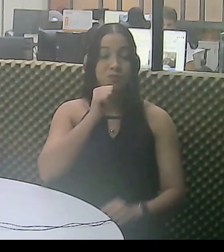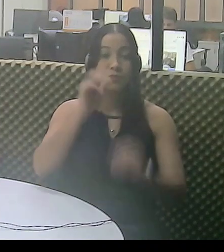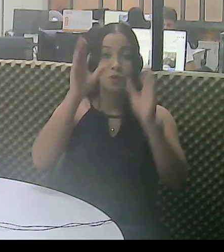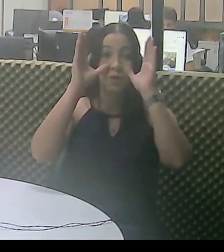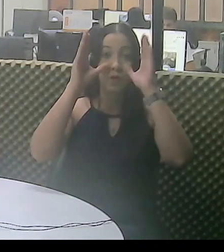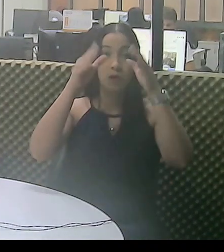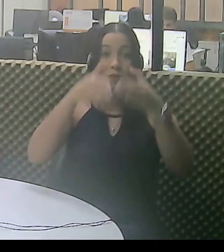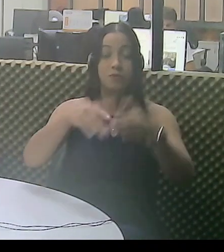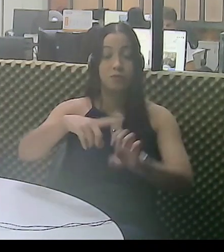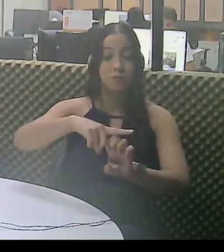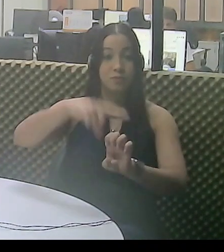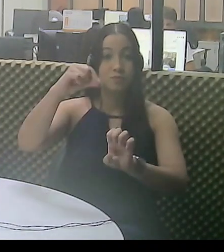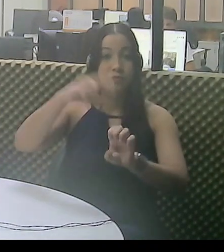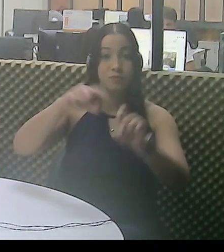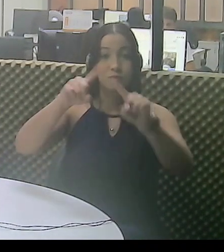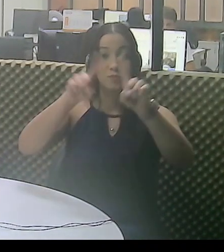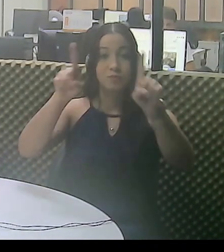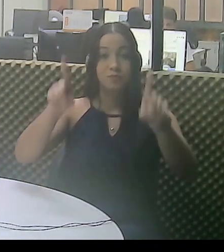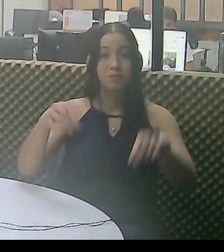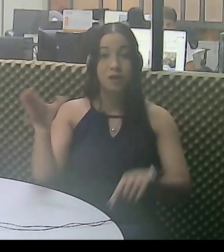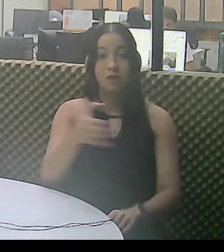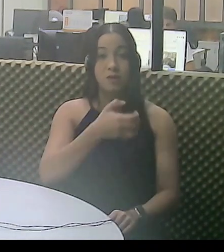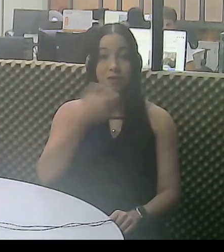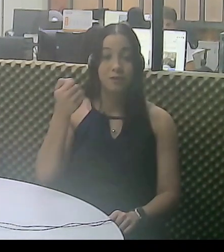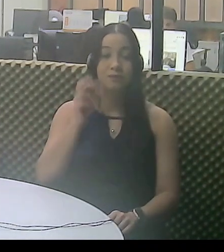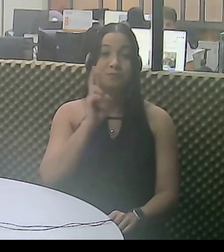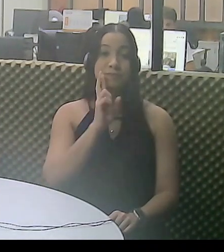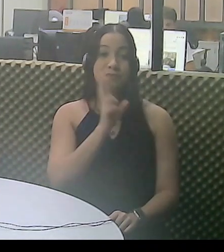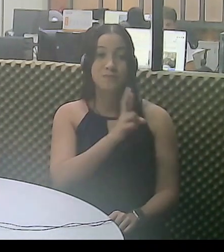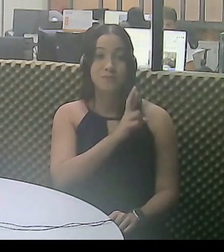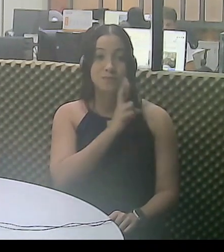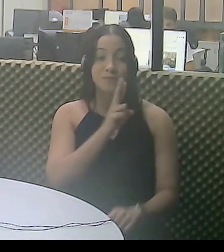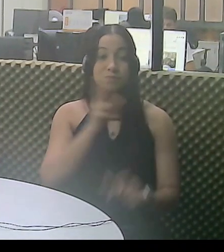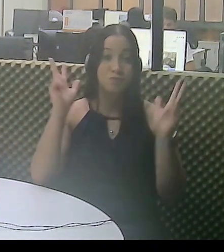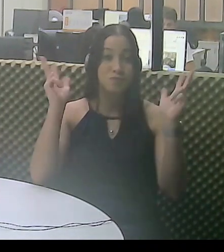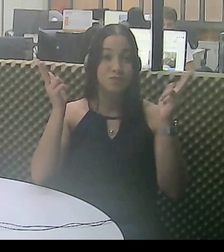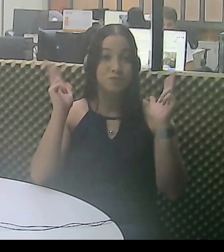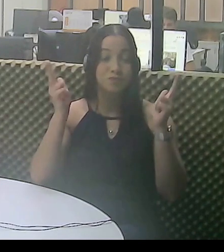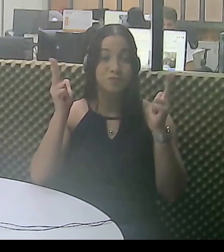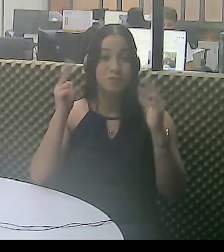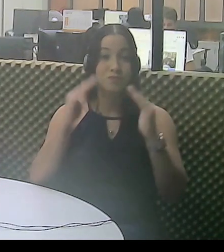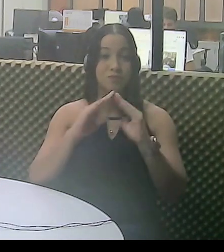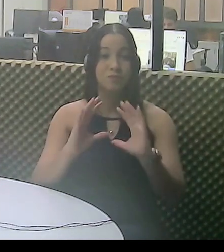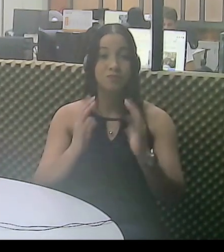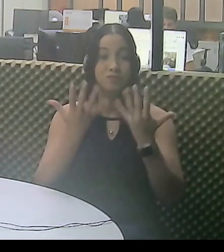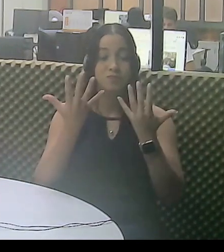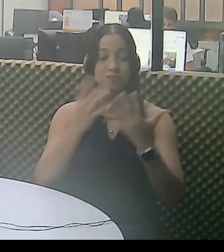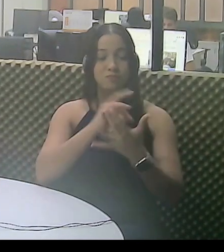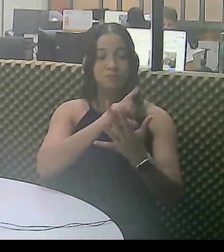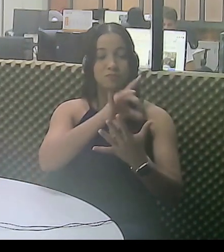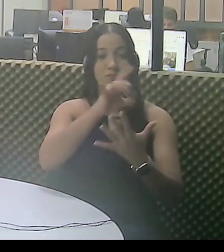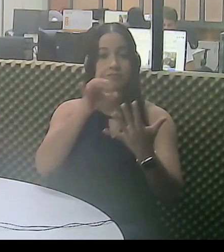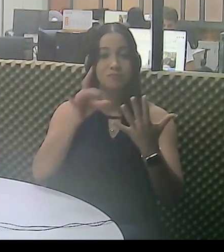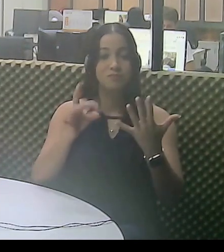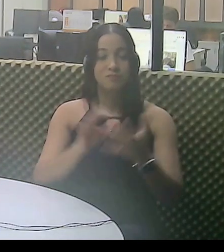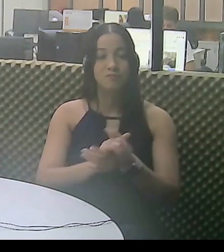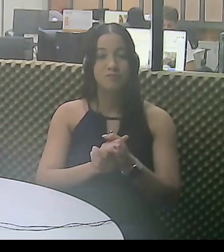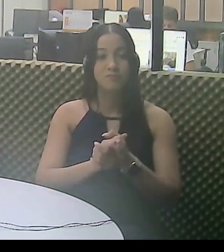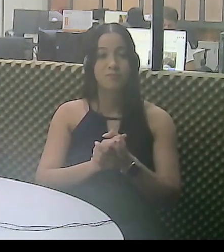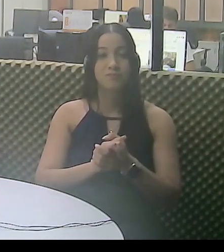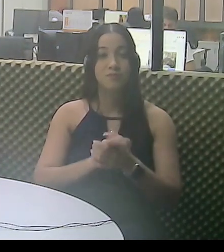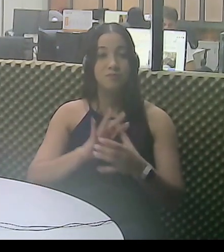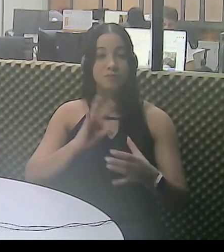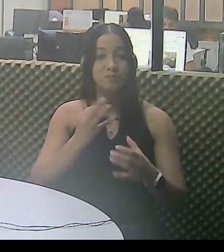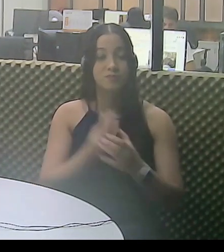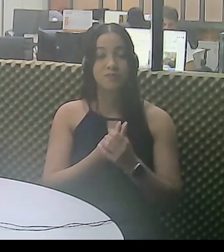voltadas a empreendedores e funcionários de bares, restaurantes, boates, casas de shows e similares. A iniciativa